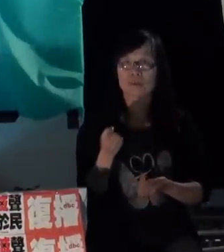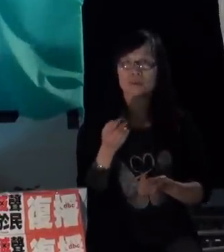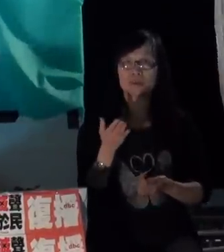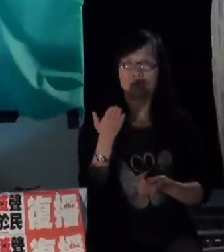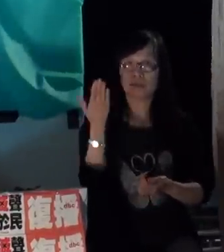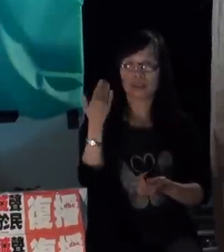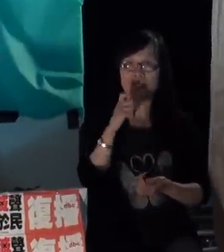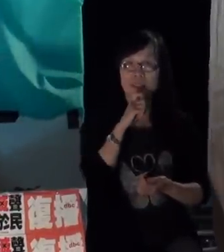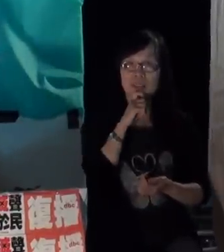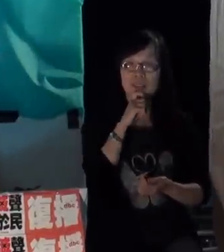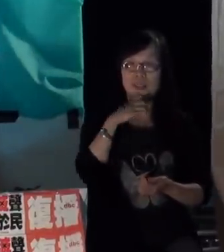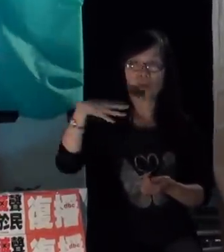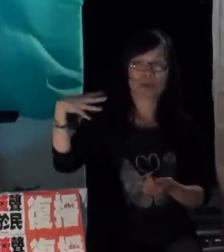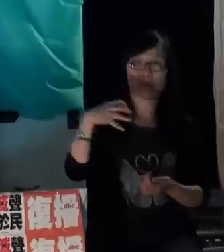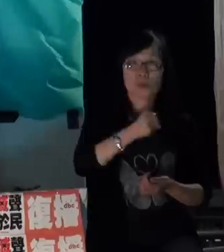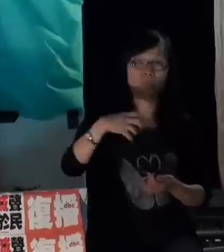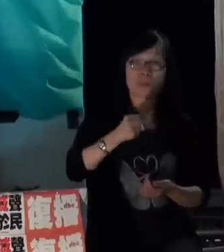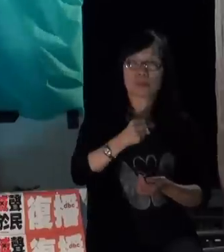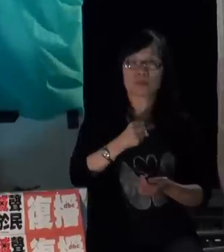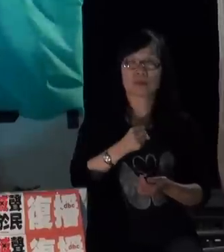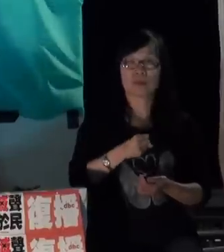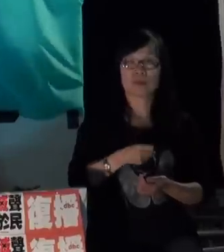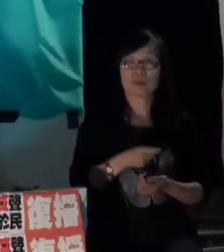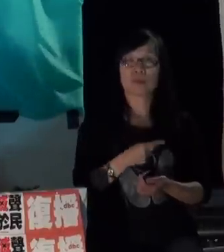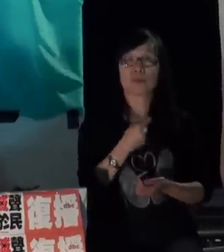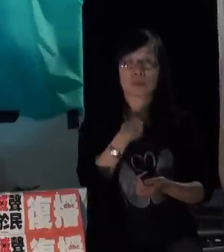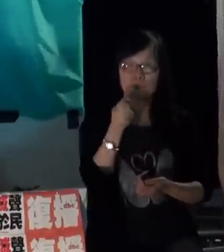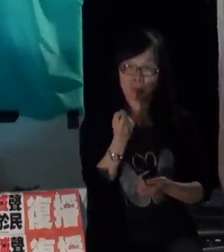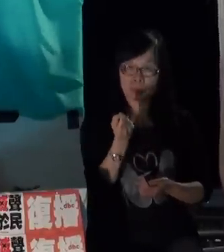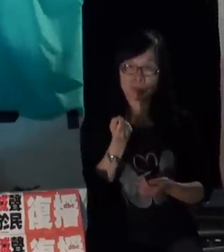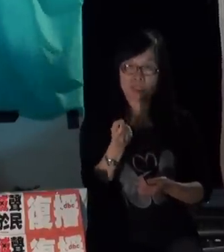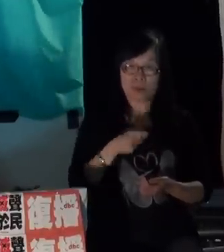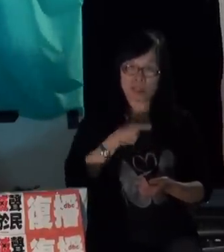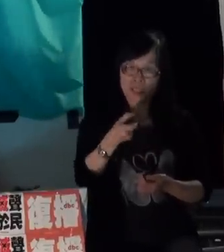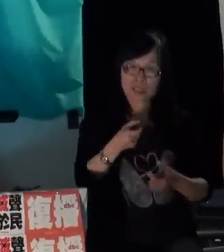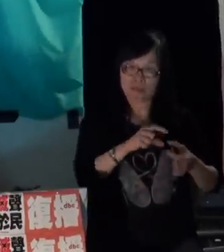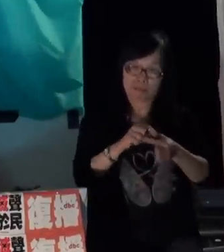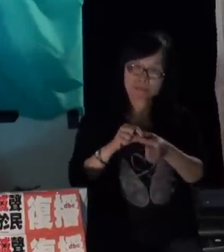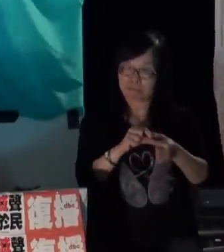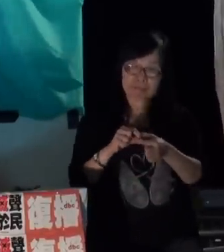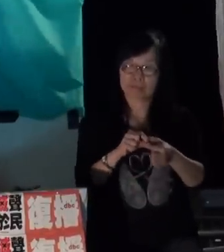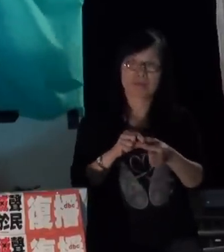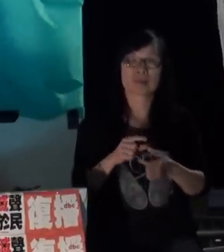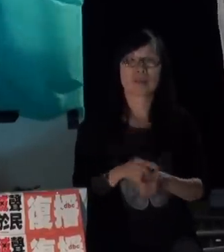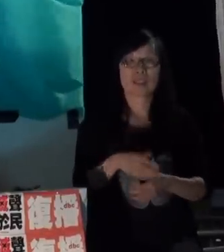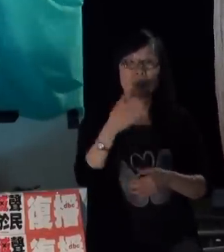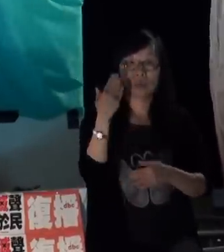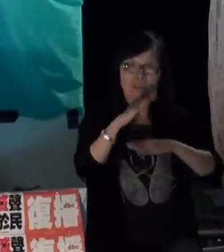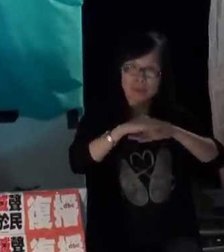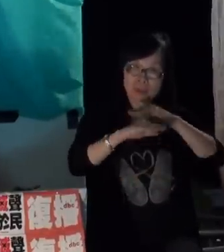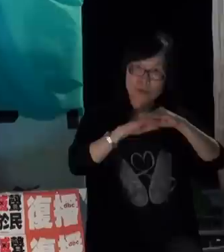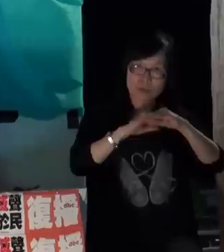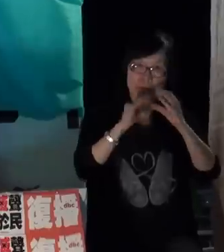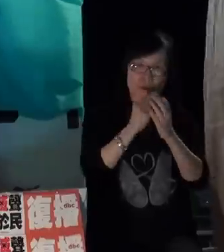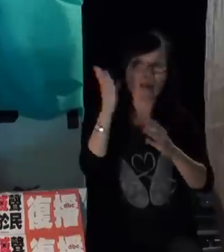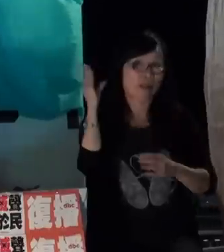你有咗權力之後咧，你就好容易同嗰啲錢結合嘅。以前民建聯就係聽